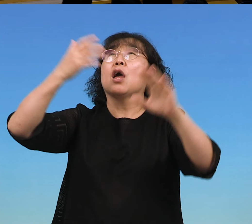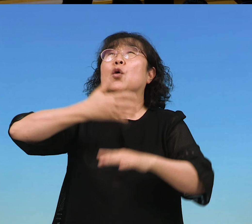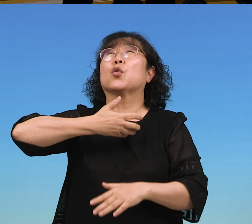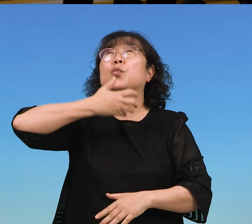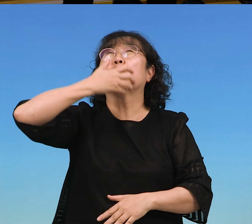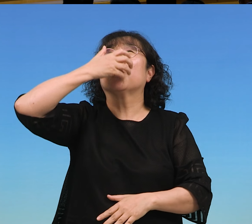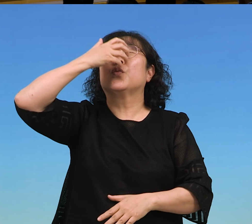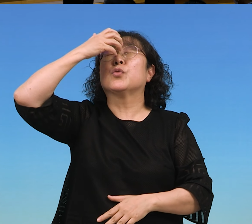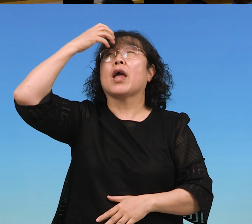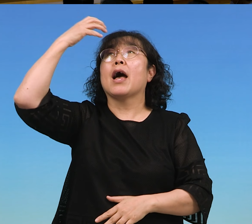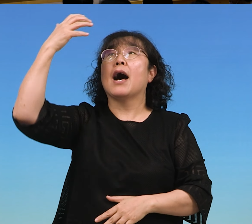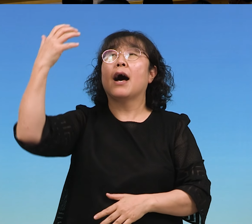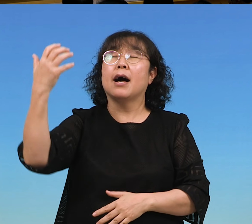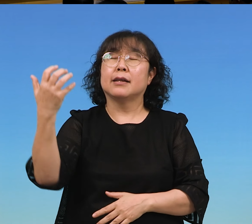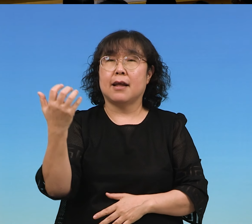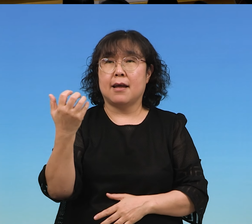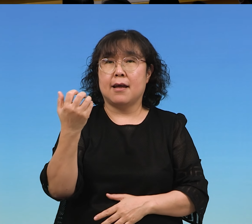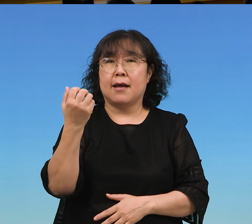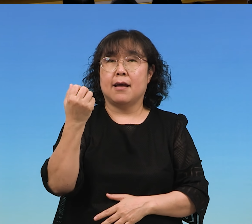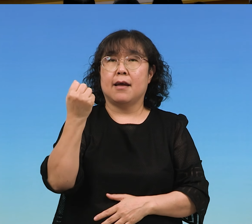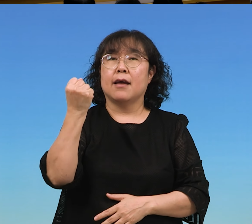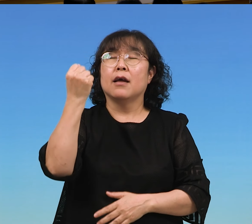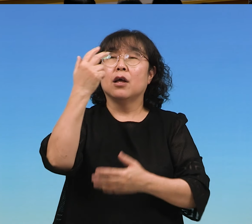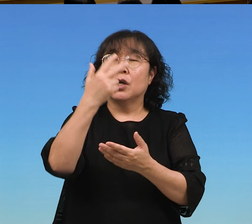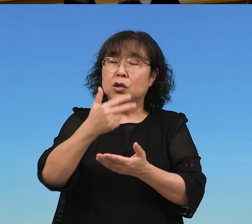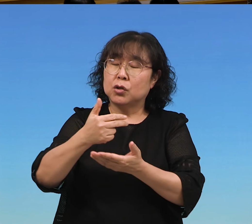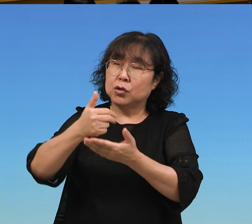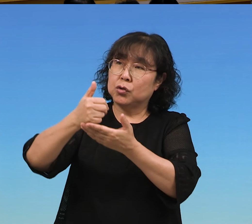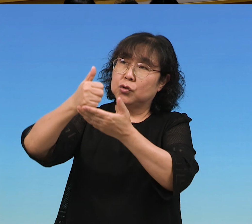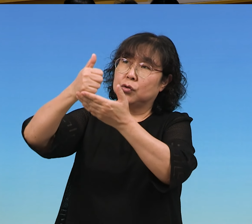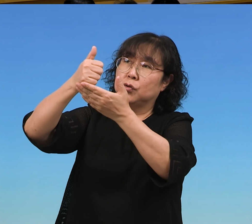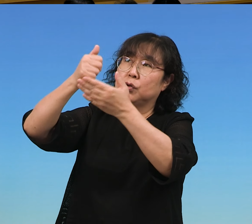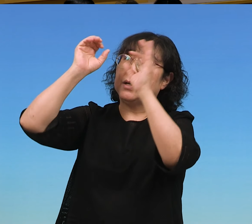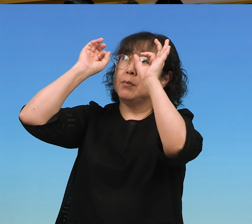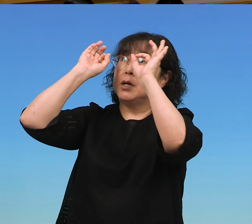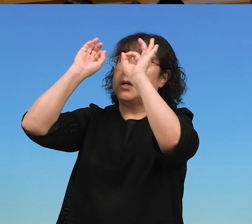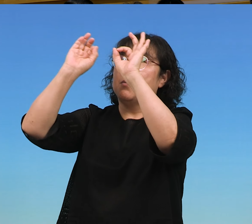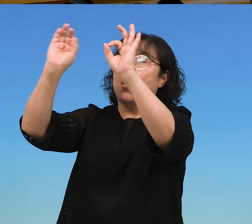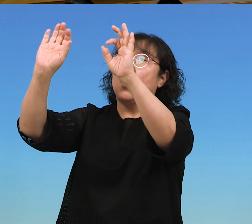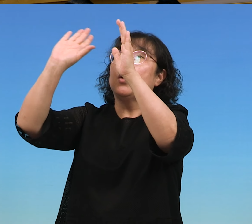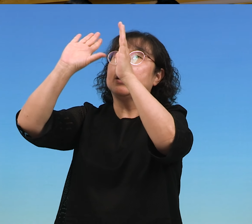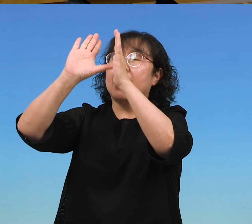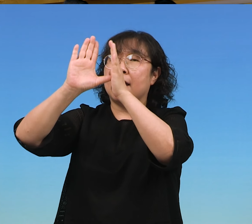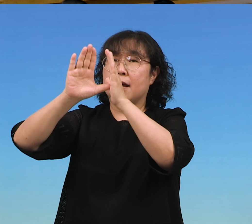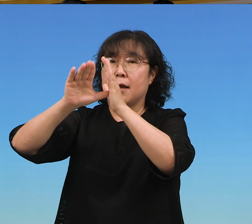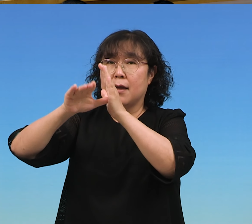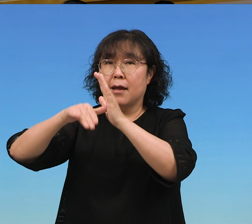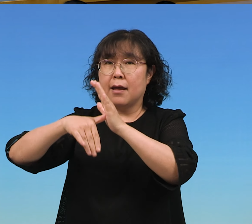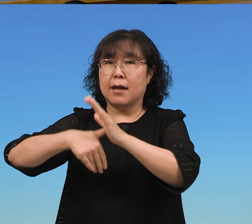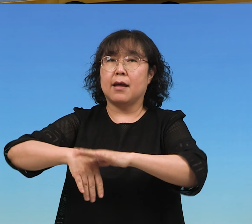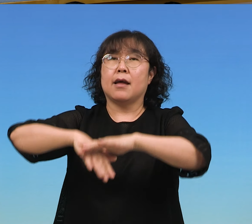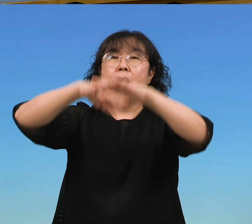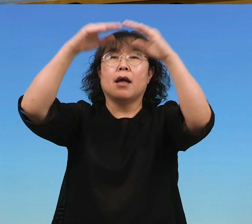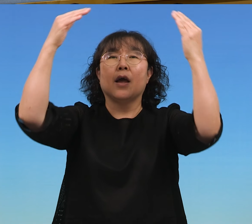하늘의 꿈 꾸게 하네. 언제 주님을 볼 때